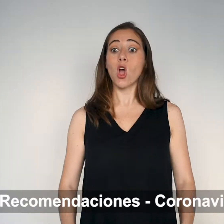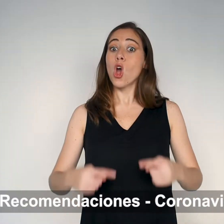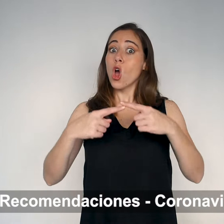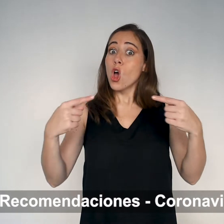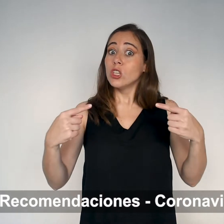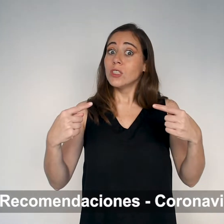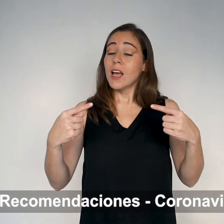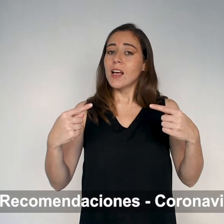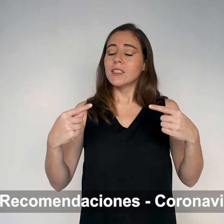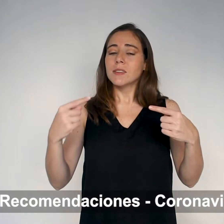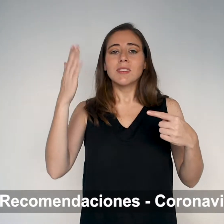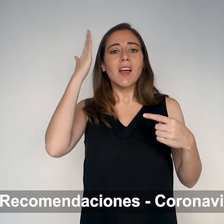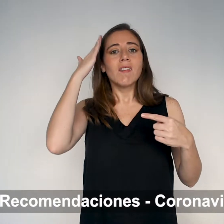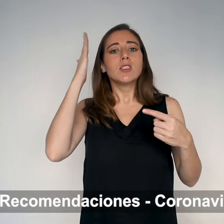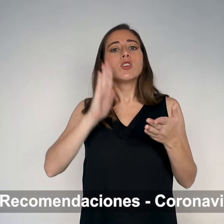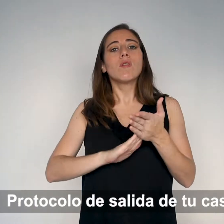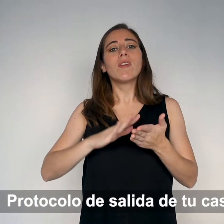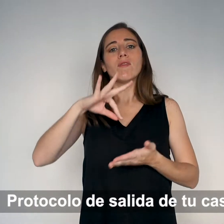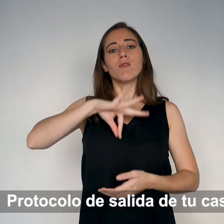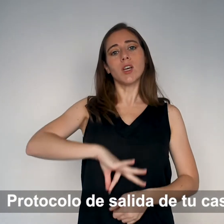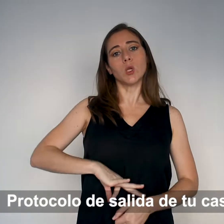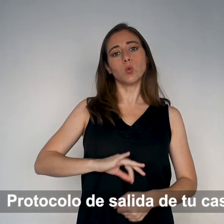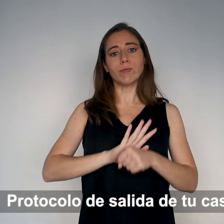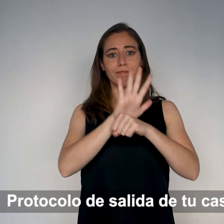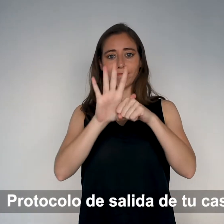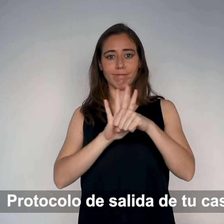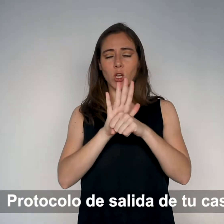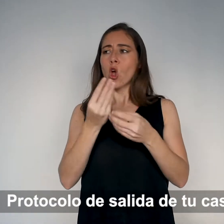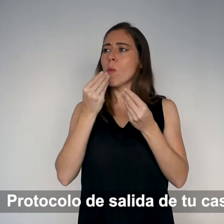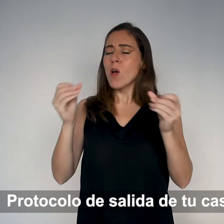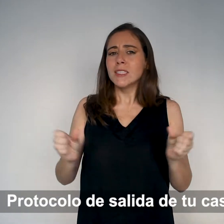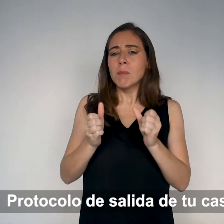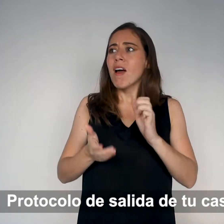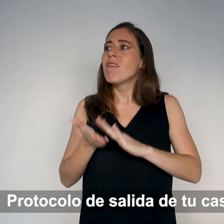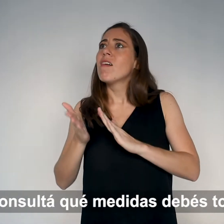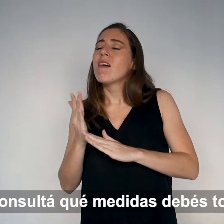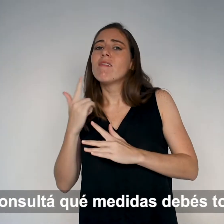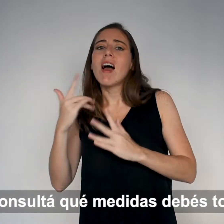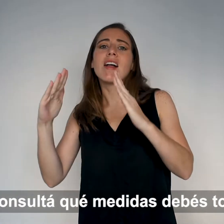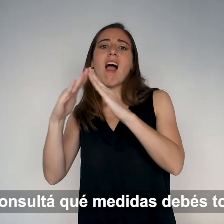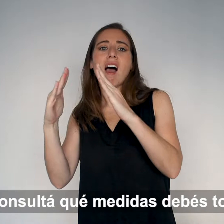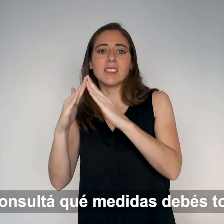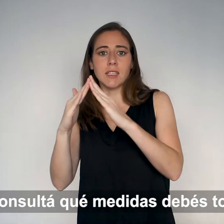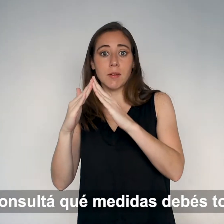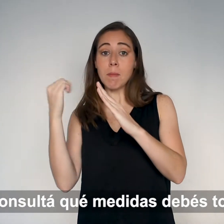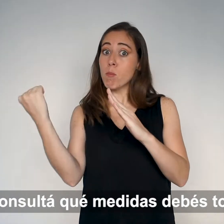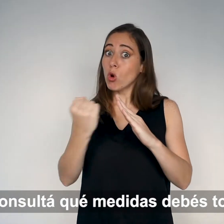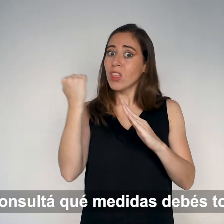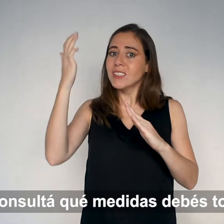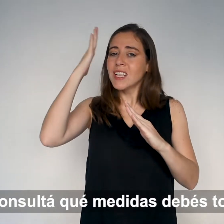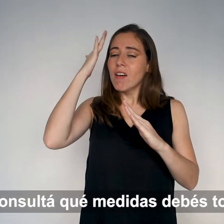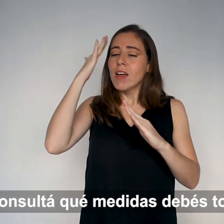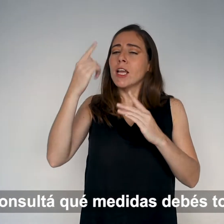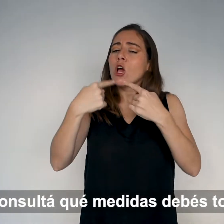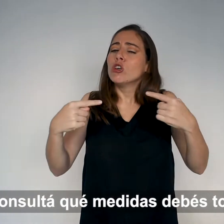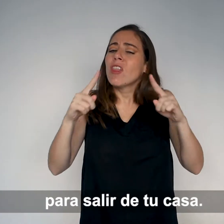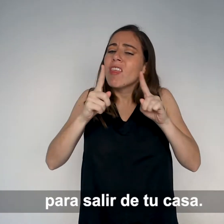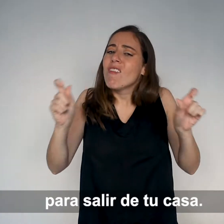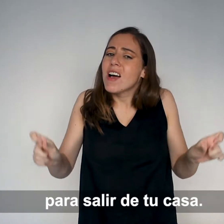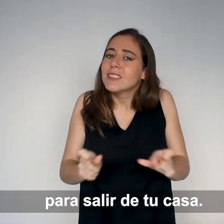Recomendaciones coronavirus. Protocolo de salida de tu casa. Consulta qué medidas debes tomar para salir de tu